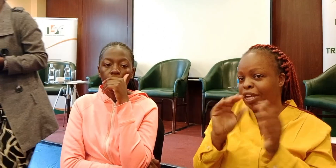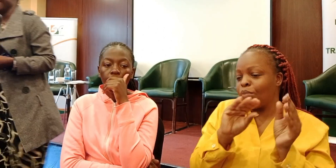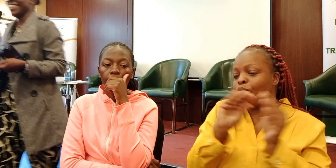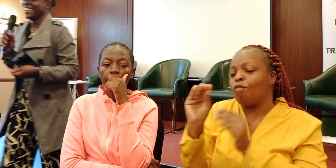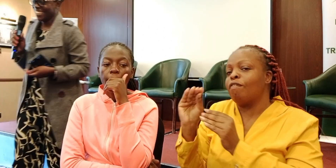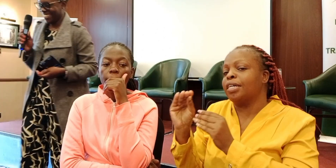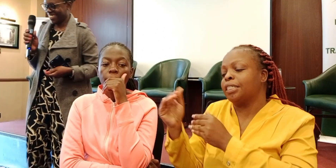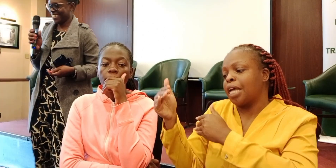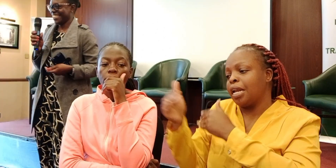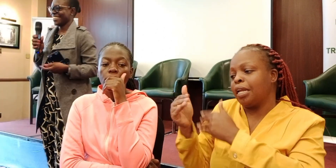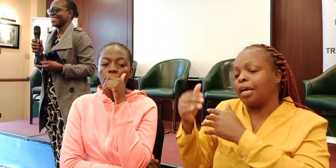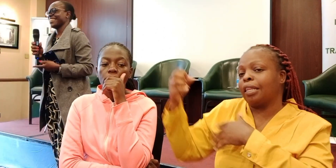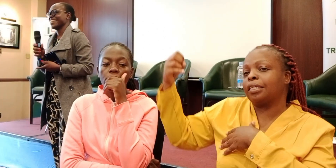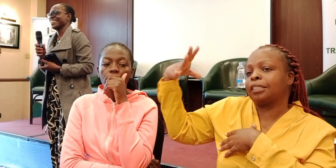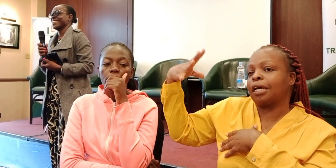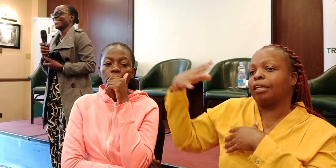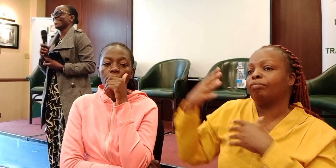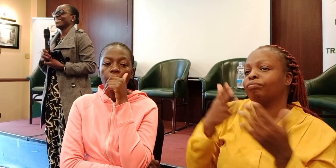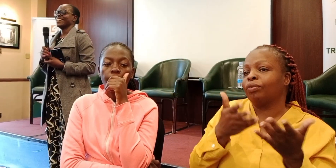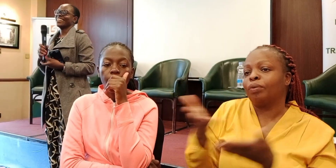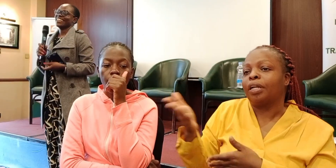sana.